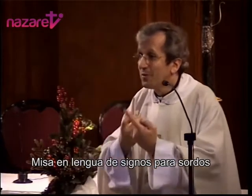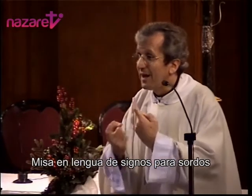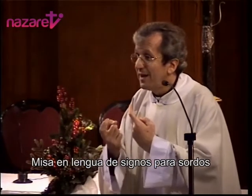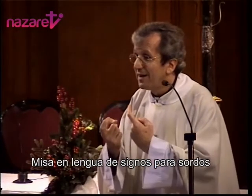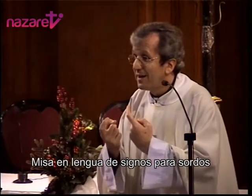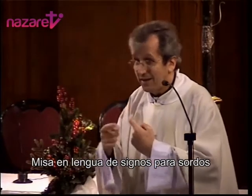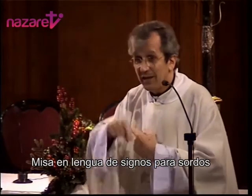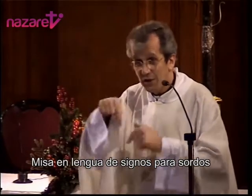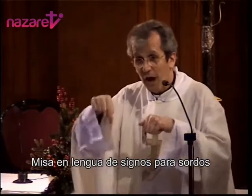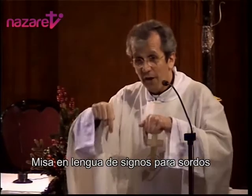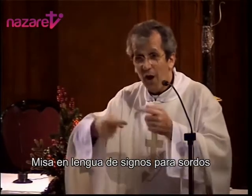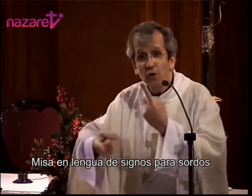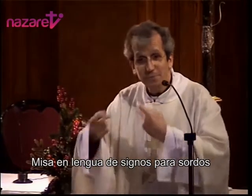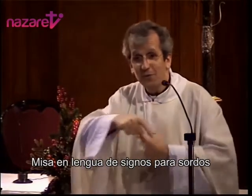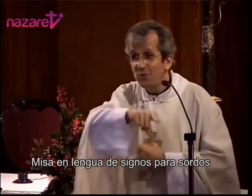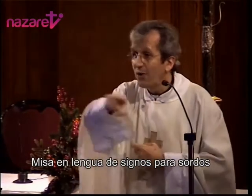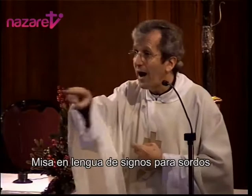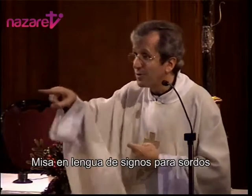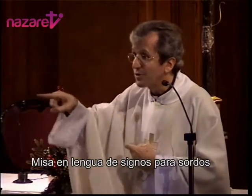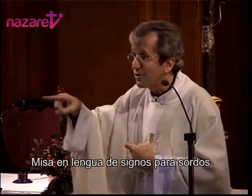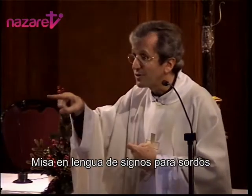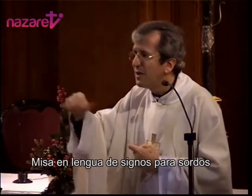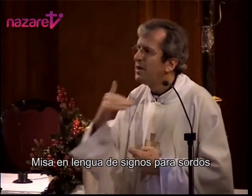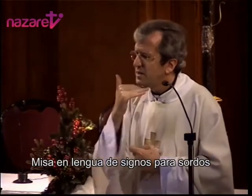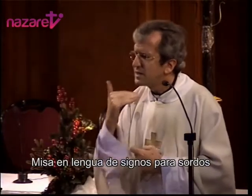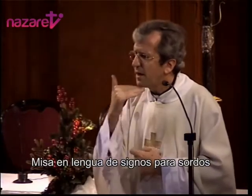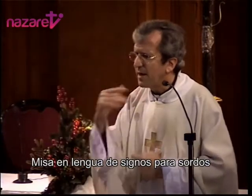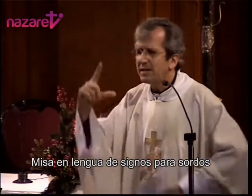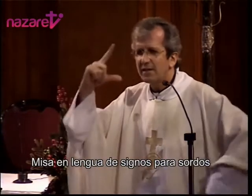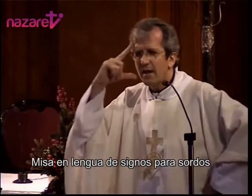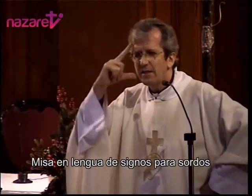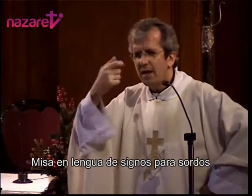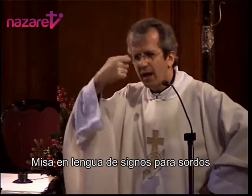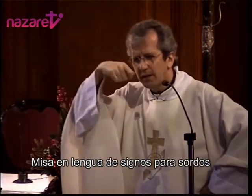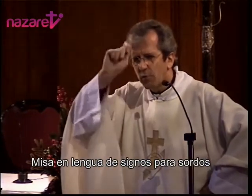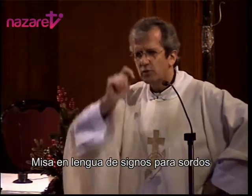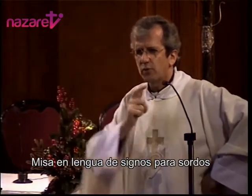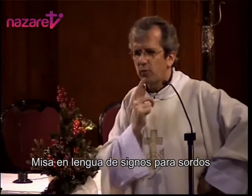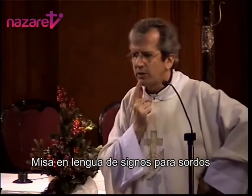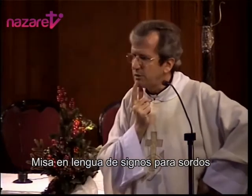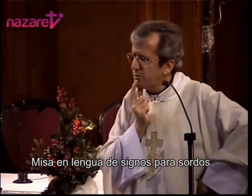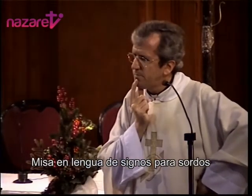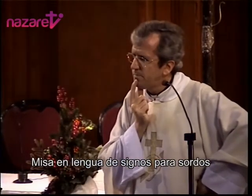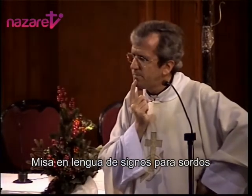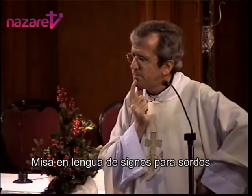pregunta, y ahora os pregunto a vosotros, ¿sabéis el día de vuestro bautismo?